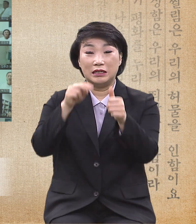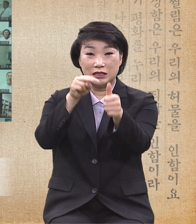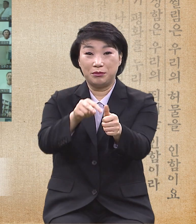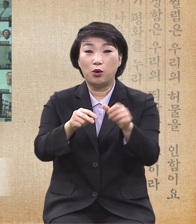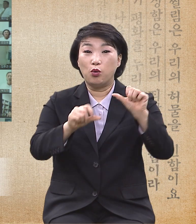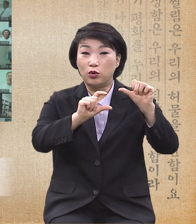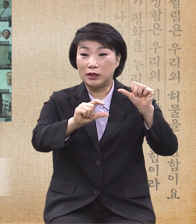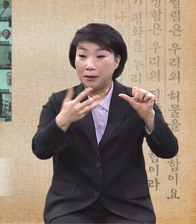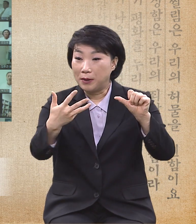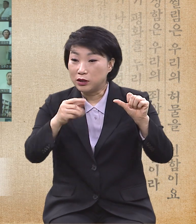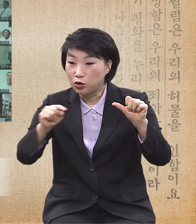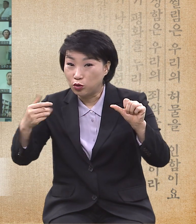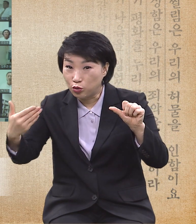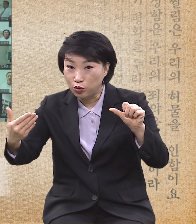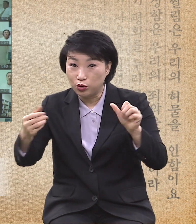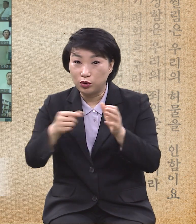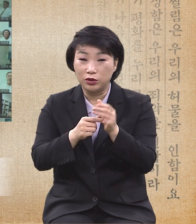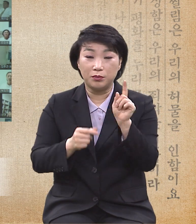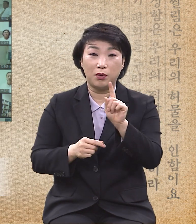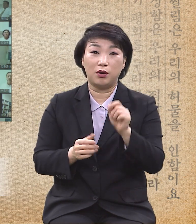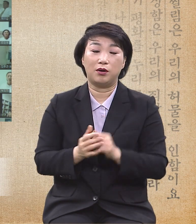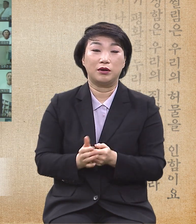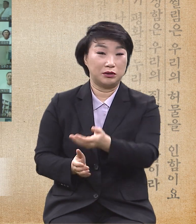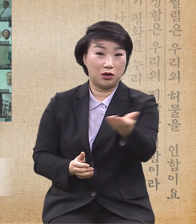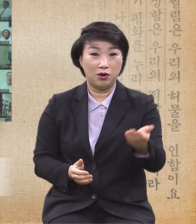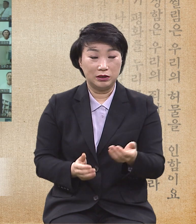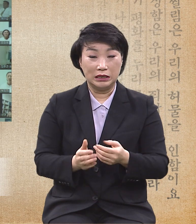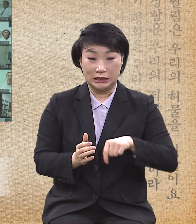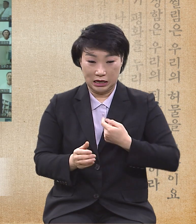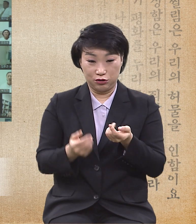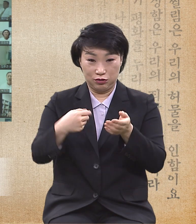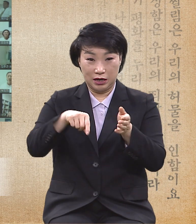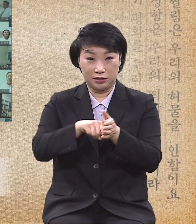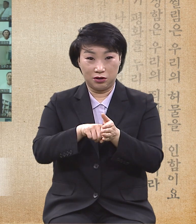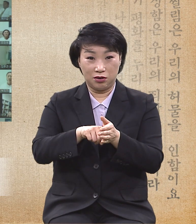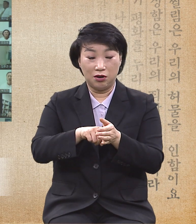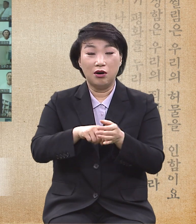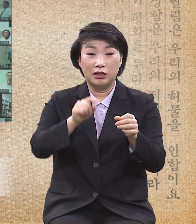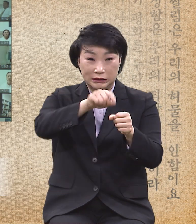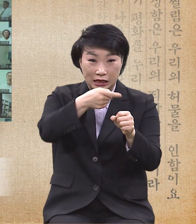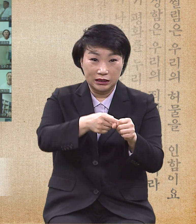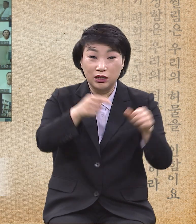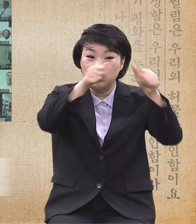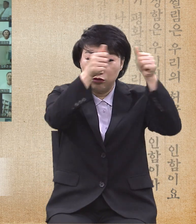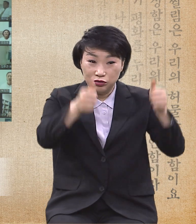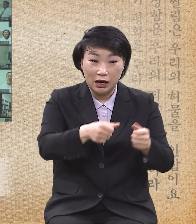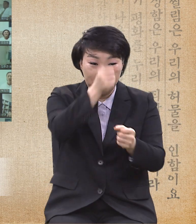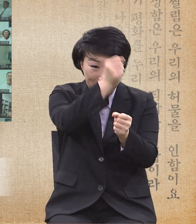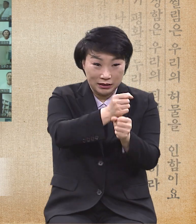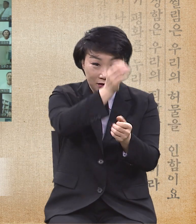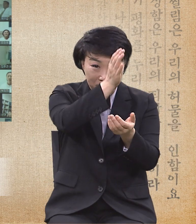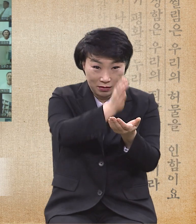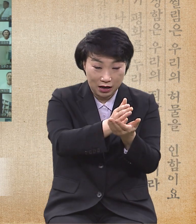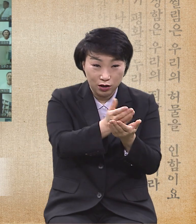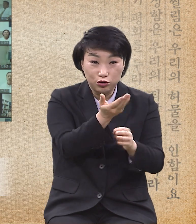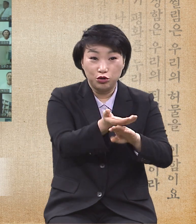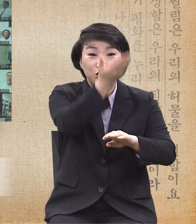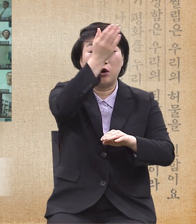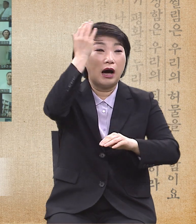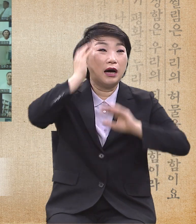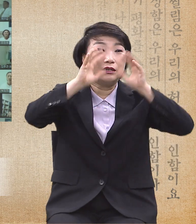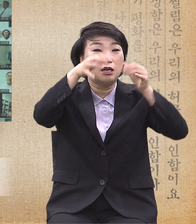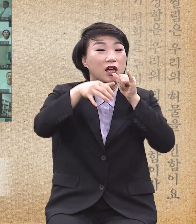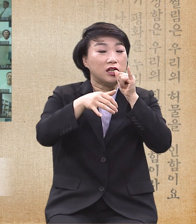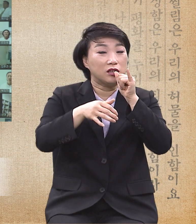신명기 5장 8절로 9절에 너는 자기를 위해 새긴 우상을 만들지 말고 위로 하늘에